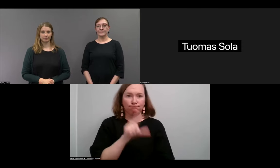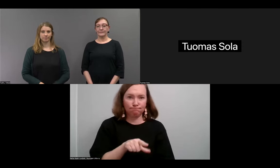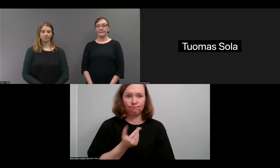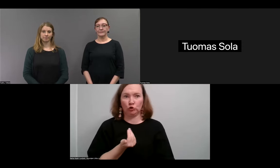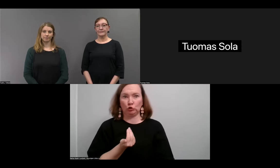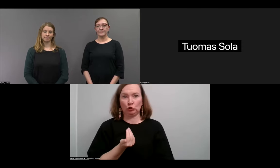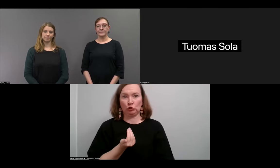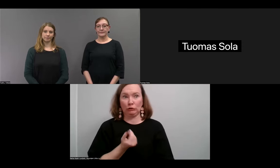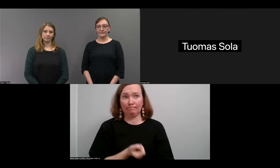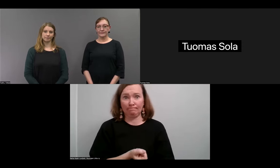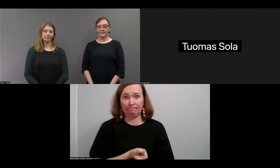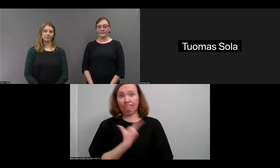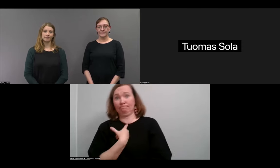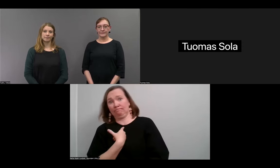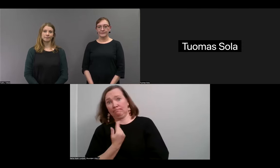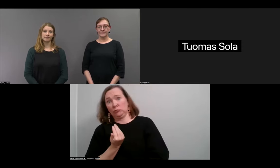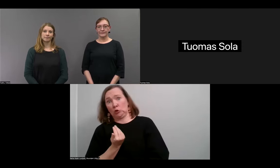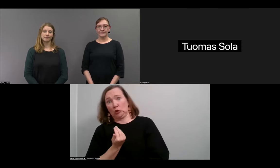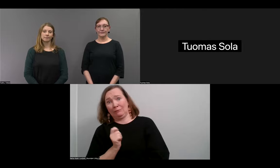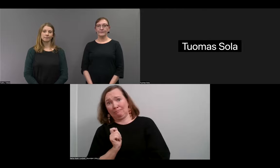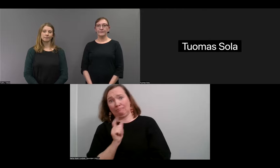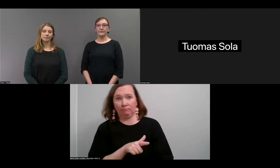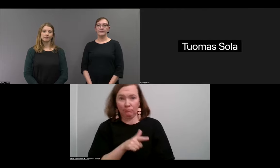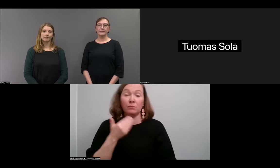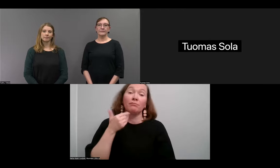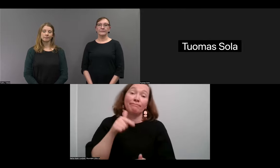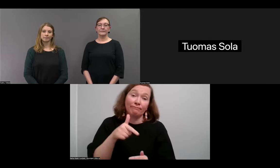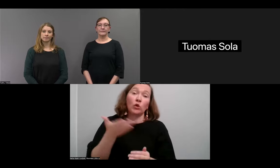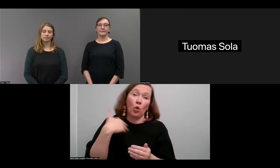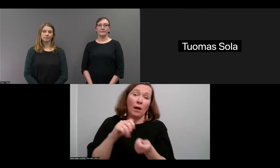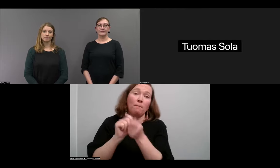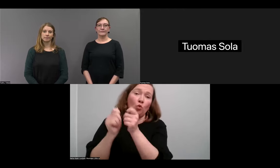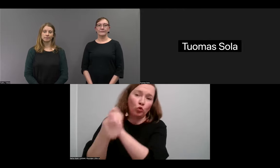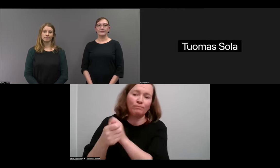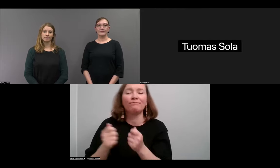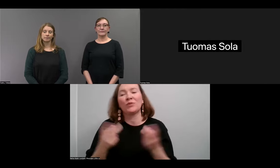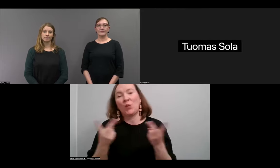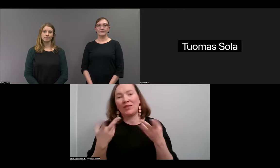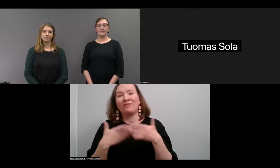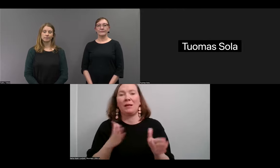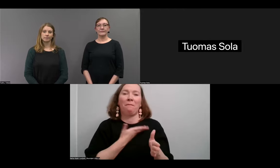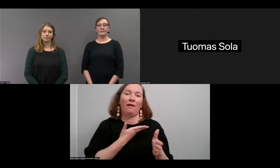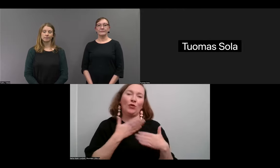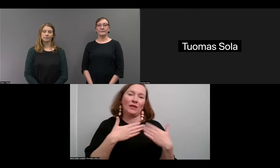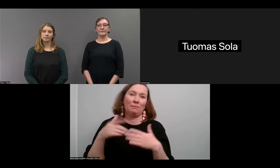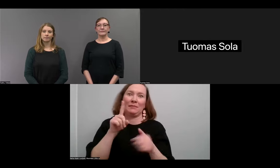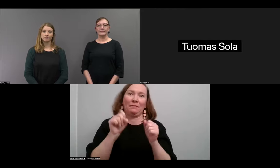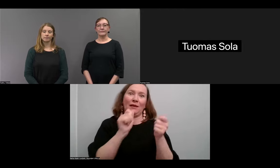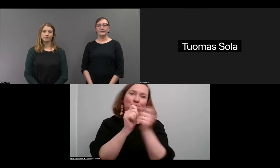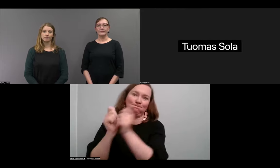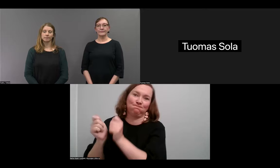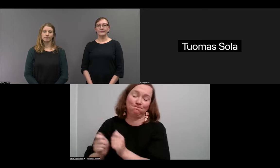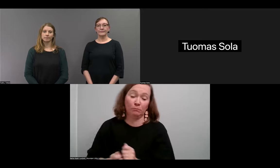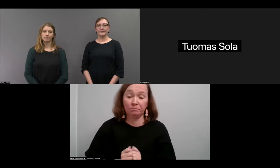pitää odotella. Että se perinteinen tekstiviesti on niin jäykkä, että lähetät viestisi ja joudut odottamaan hyvinkin pitkää sitä vastausta. Niin tähän on